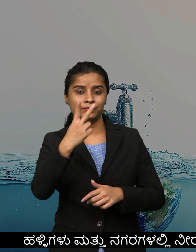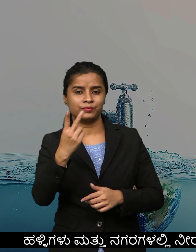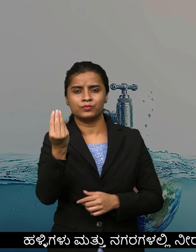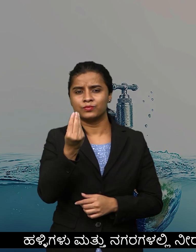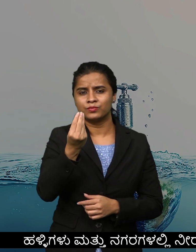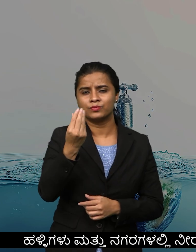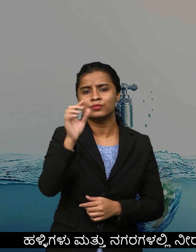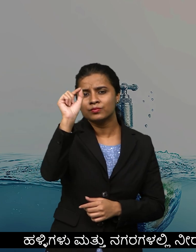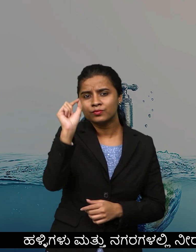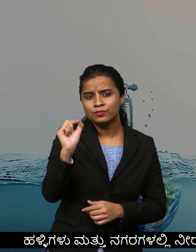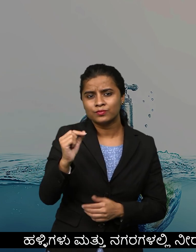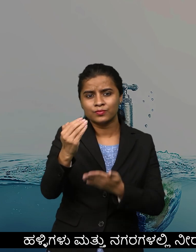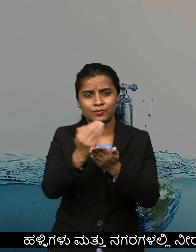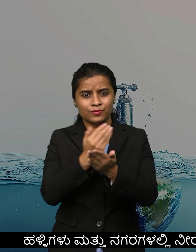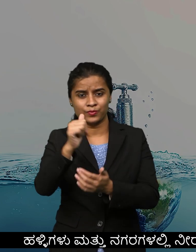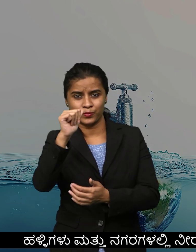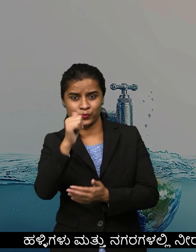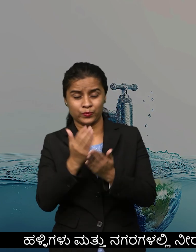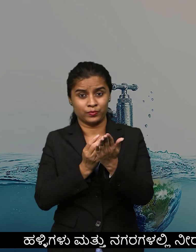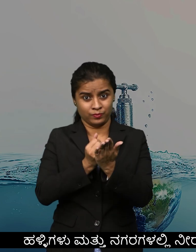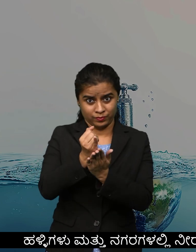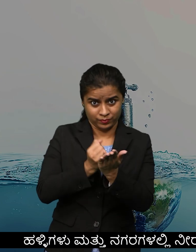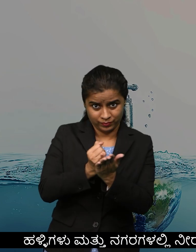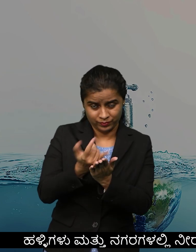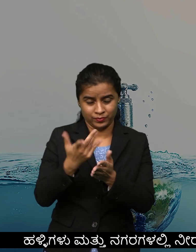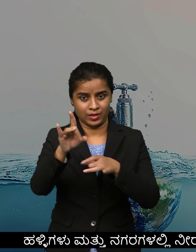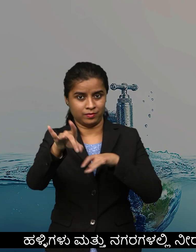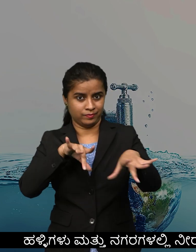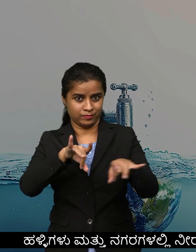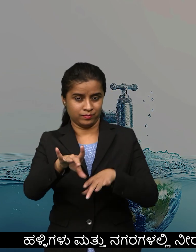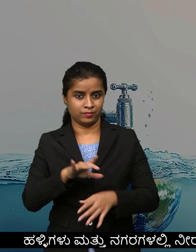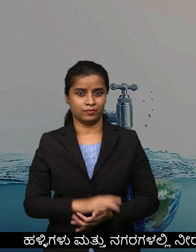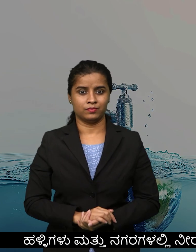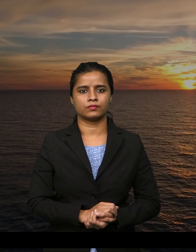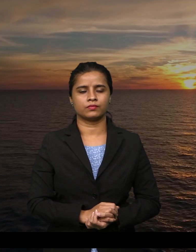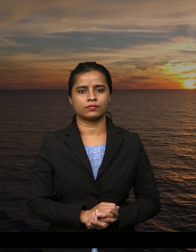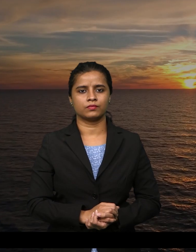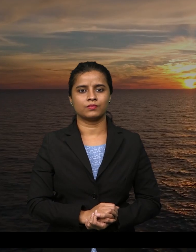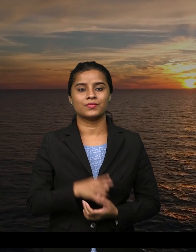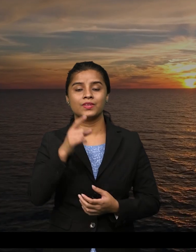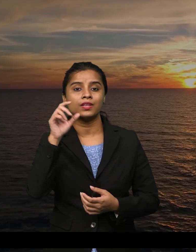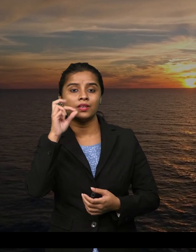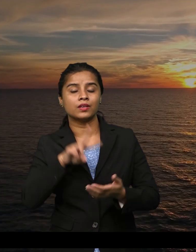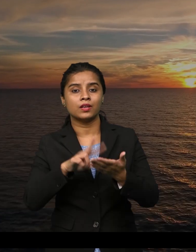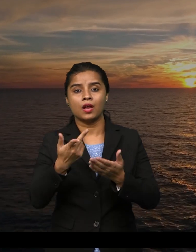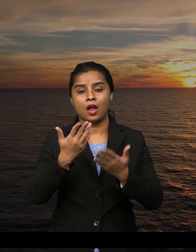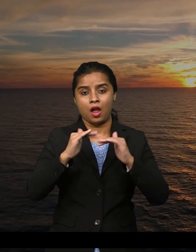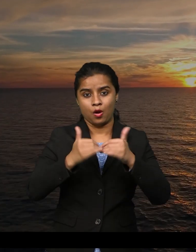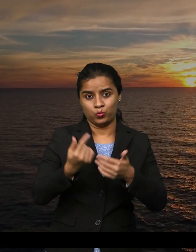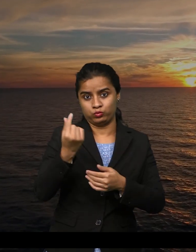ಮತ್ತು ನಗರಗಳಲ್ಲಿ ನೀರನ್ನು ಉಳಿಸಲು ಕೆಲವು ಅಂಶಗಳನ್ನು ನೋಡೋಣ. ನೀರಿನ ಸಂರಕ್ಷಣೆ: